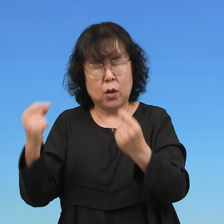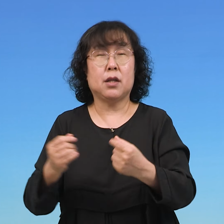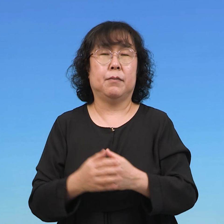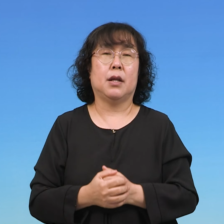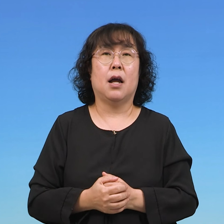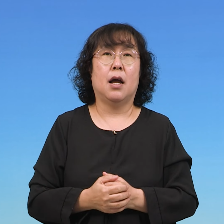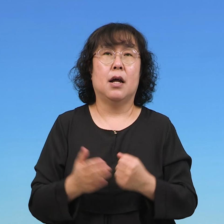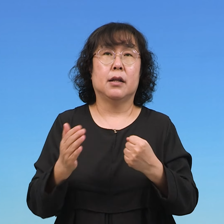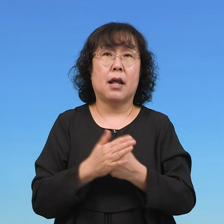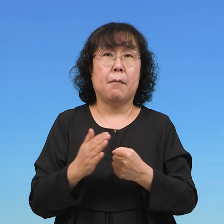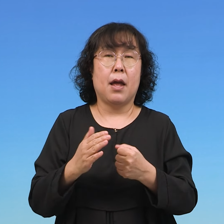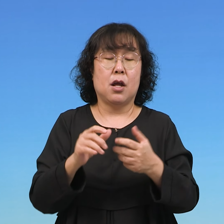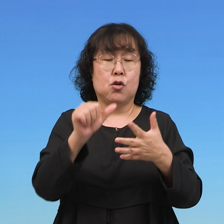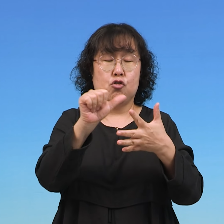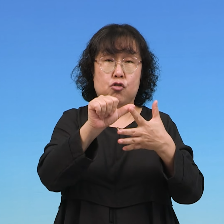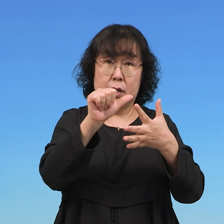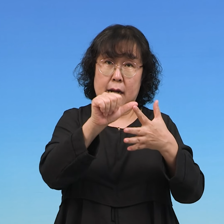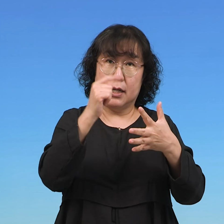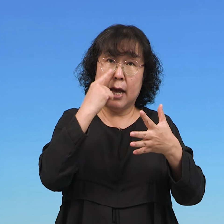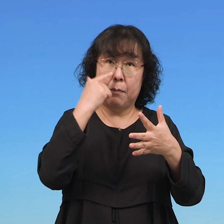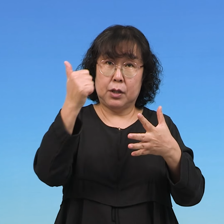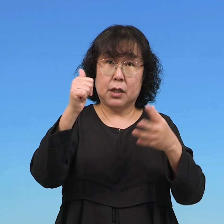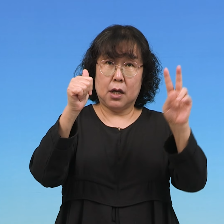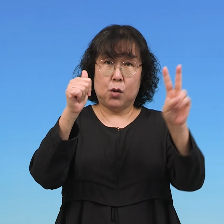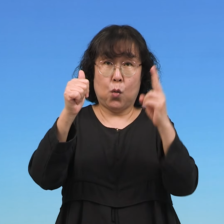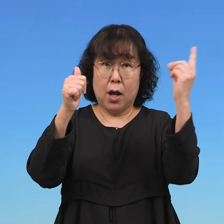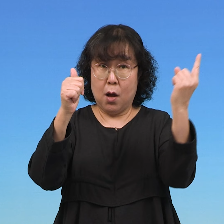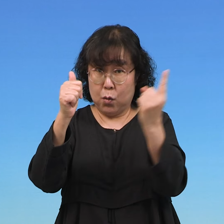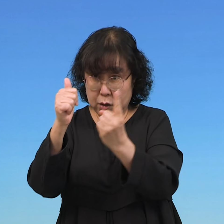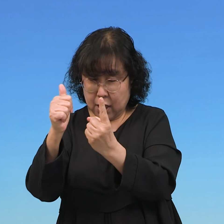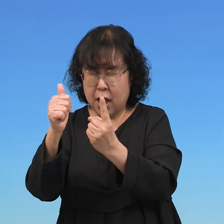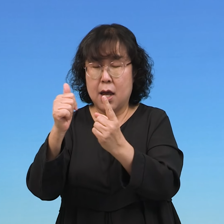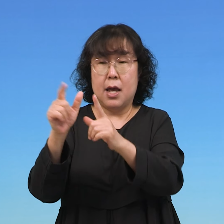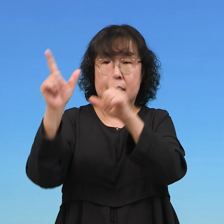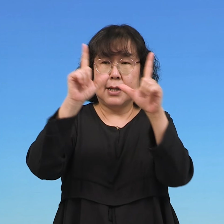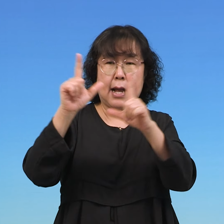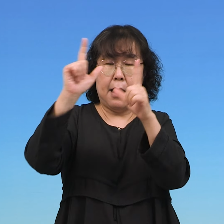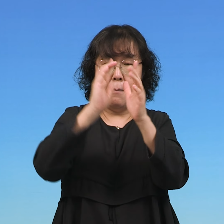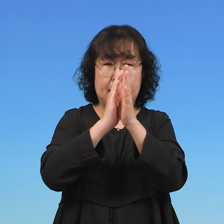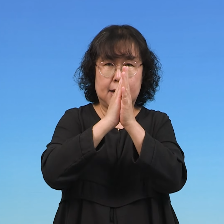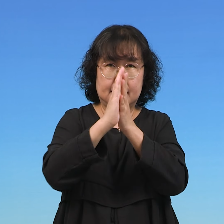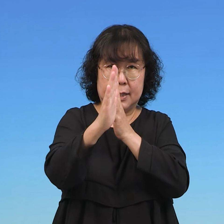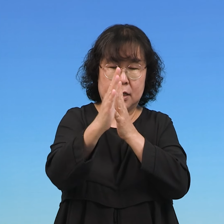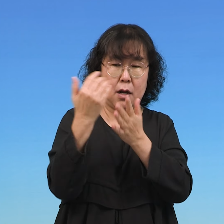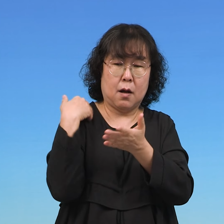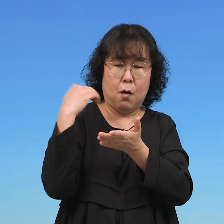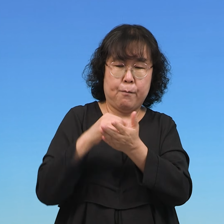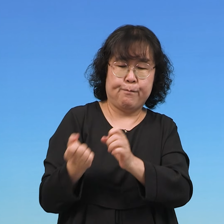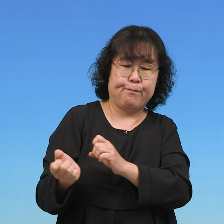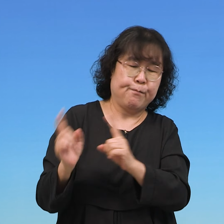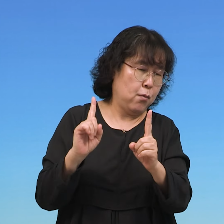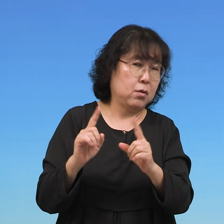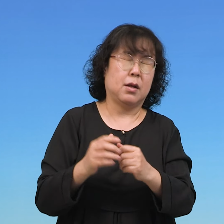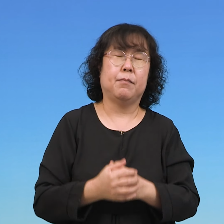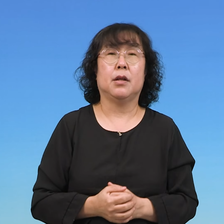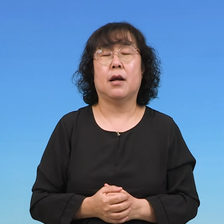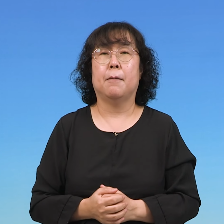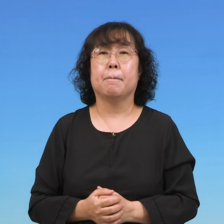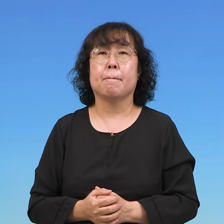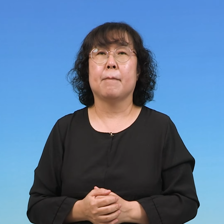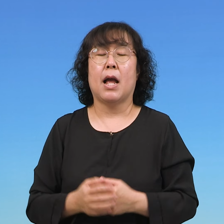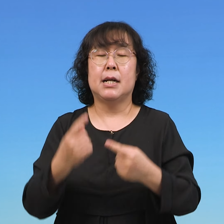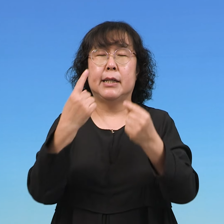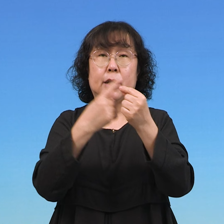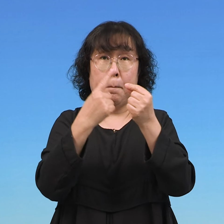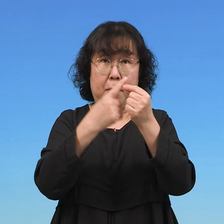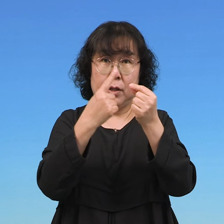둘째 아들이 아버지에게로 돌아가는 것에서부터 인생의 질서가 회복이 되는 거거든요. 이게 제가 첫